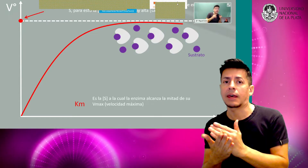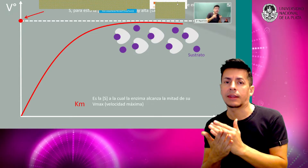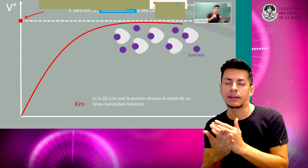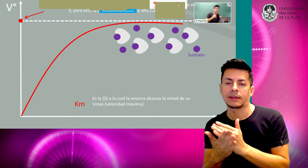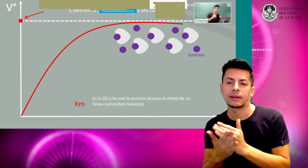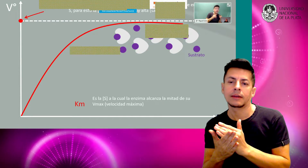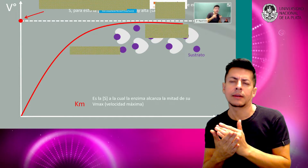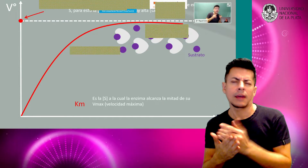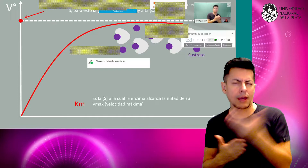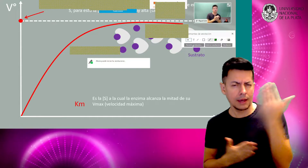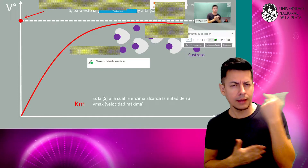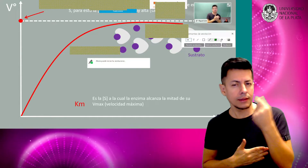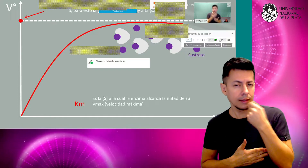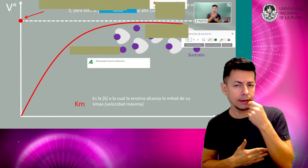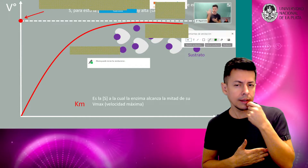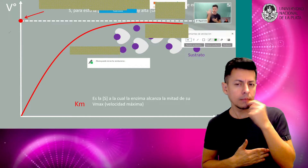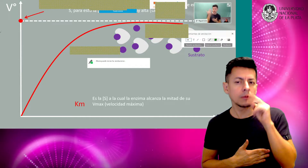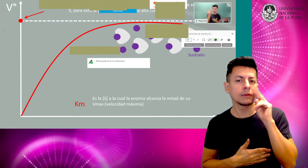visto que